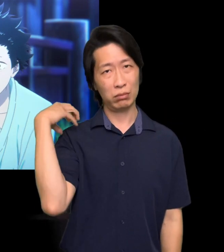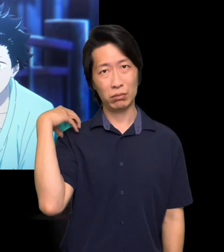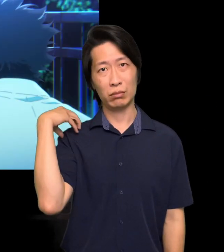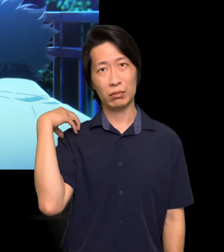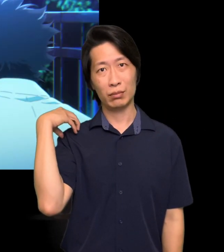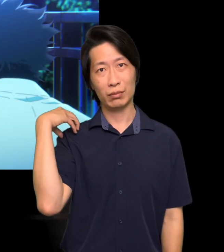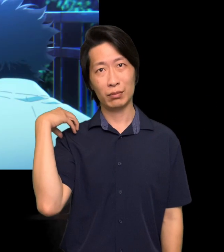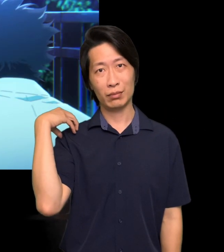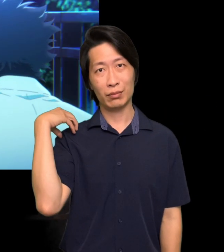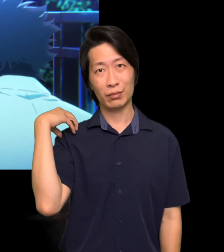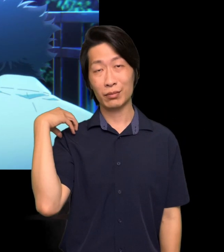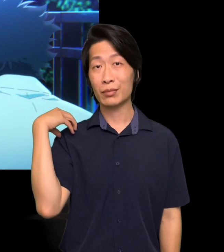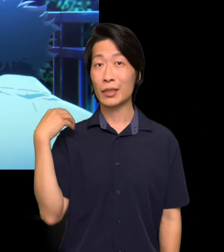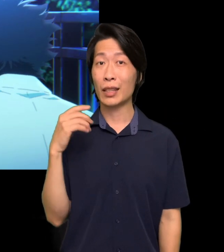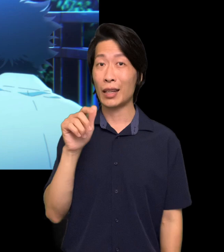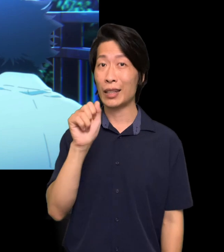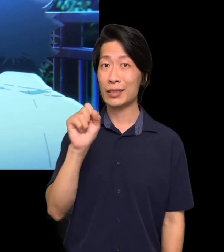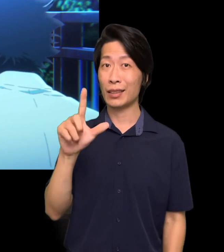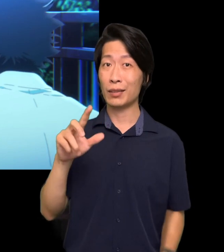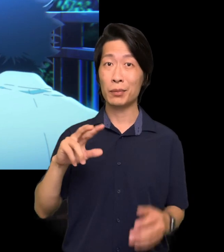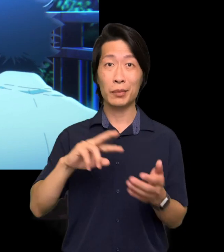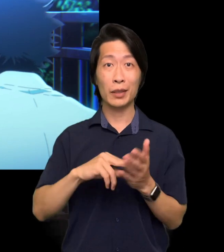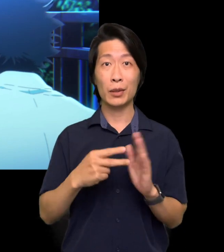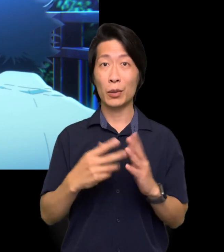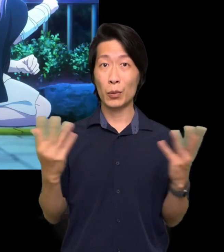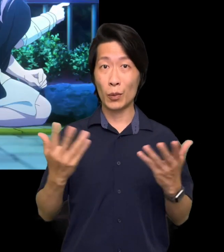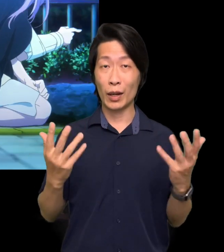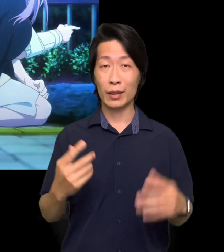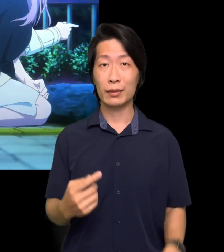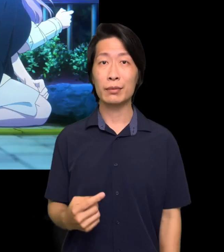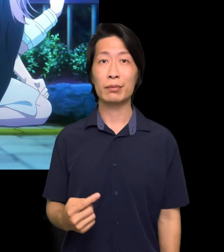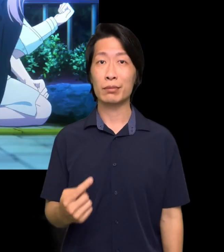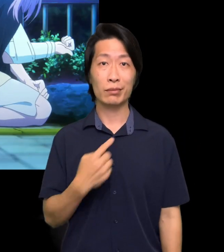のせい。 In ASL, that means,